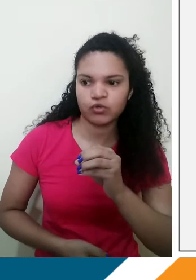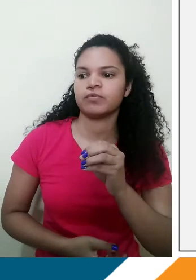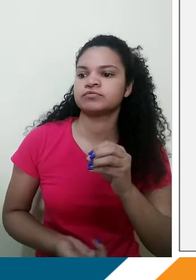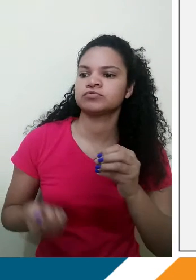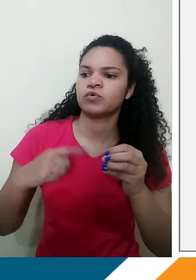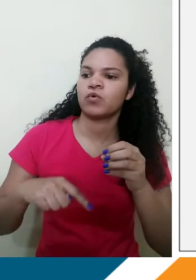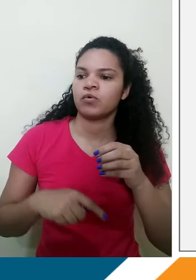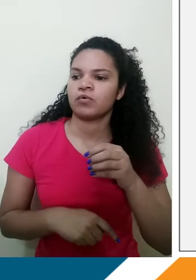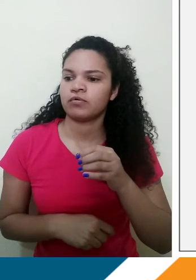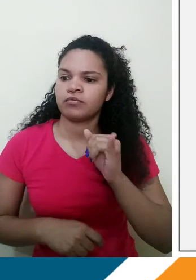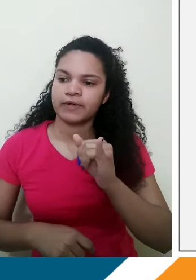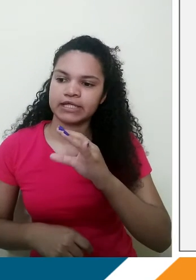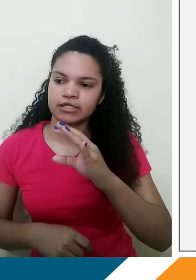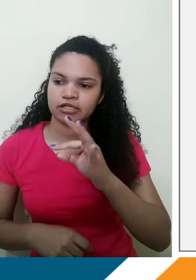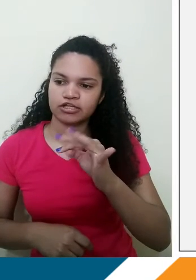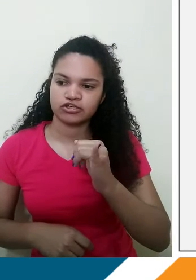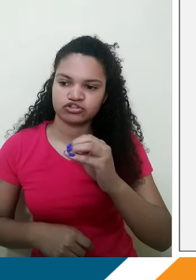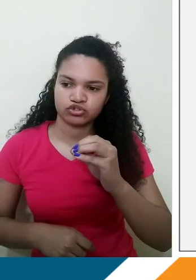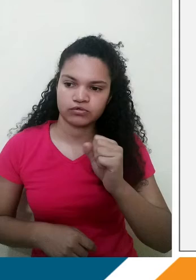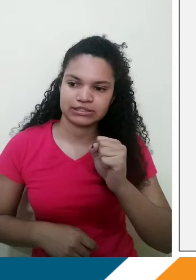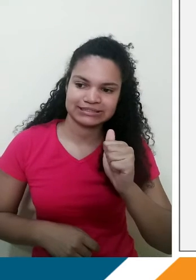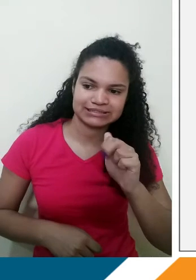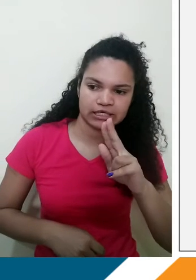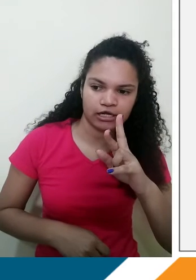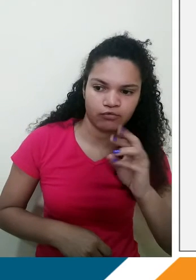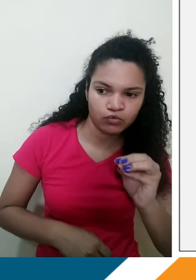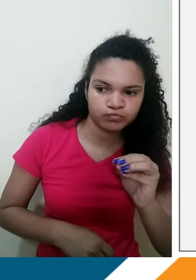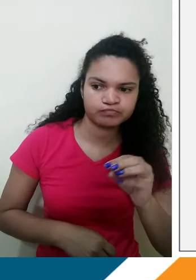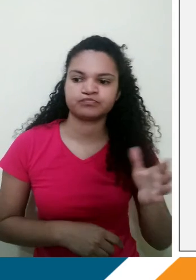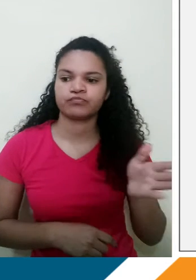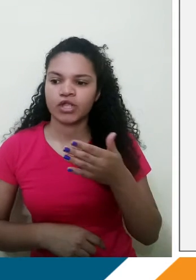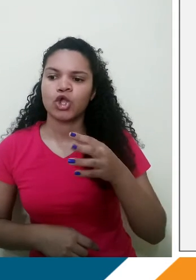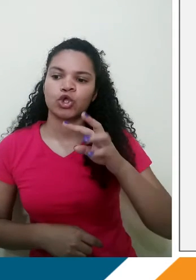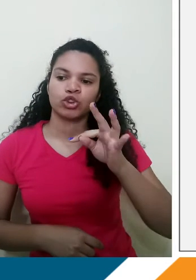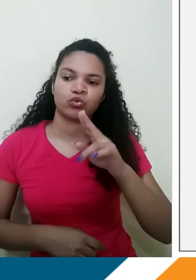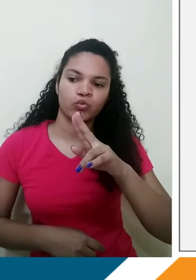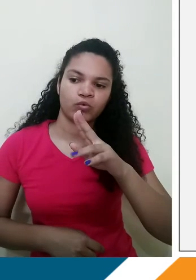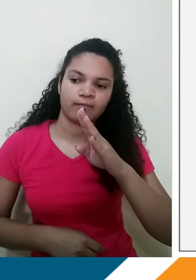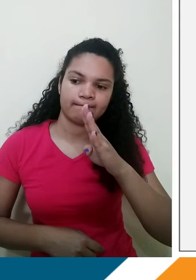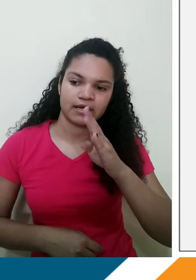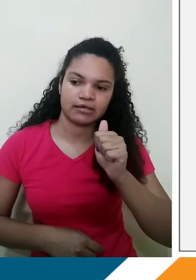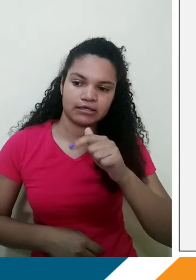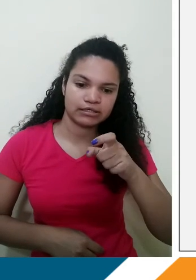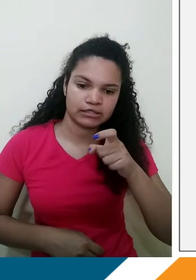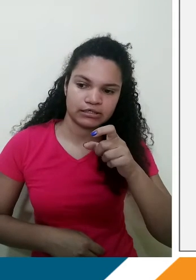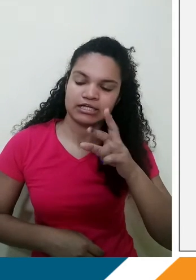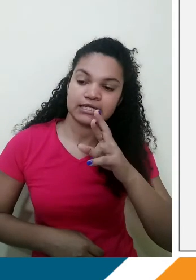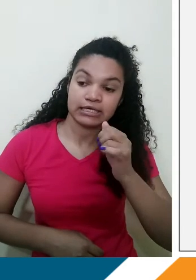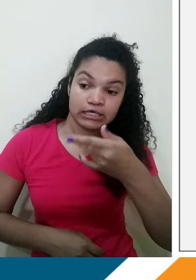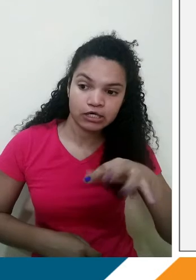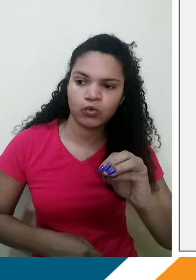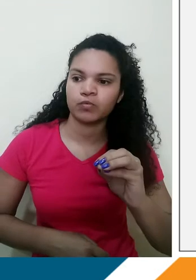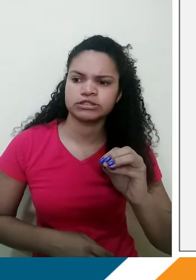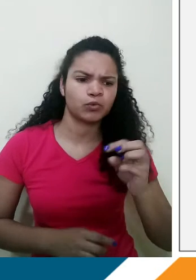3 grupos não aparentados proximamente que desenvolvem um design muito parecido. Esse design corporal